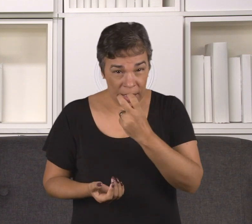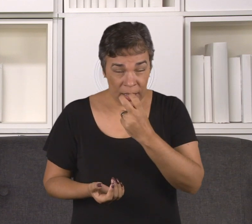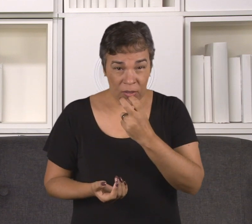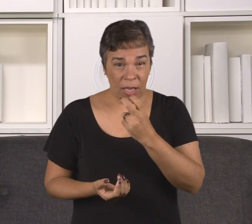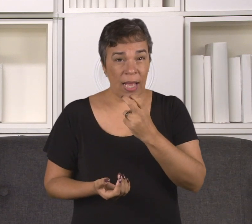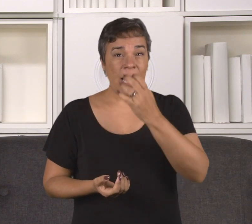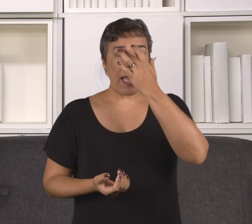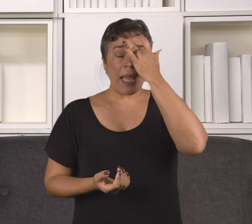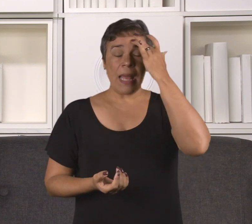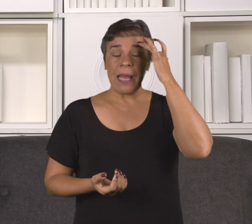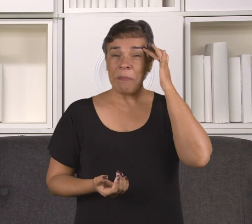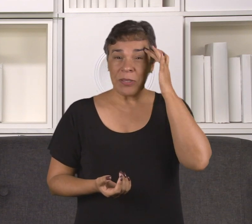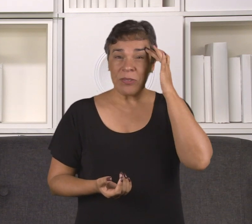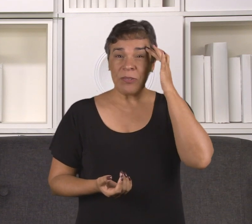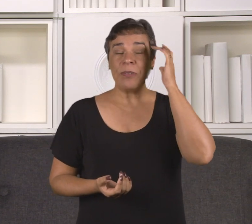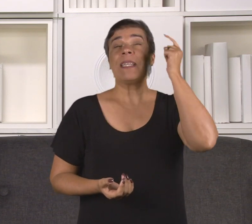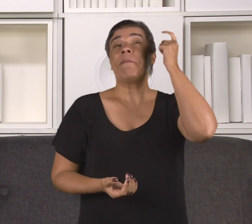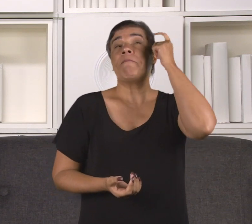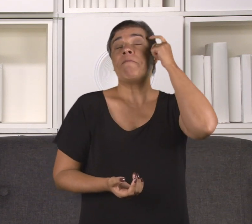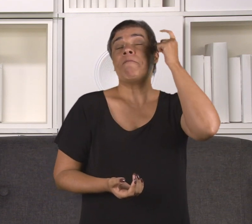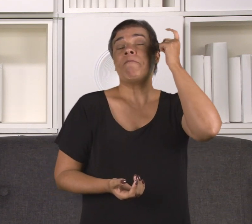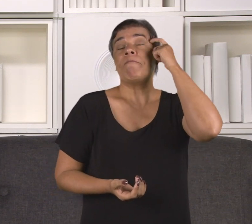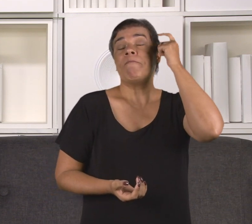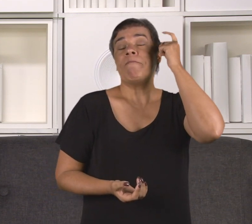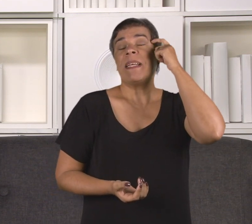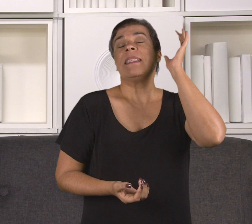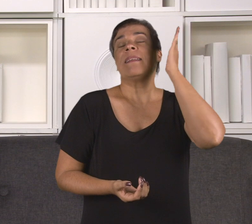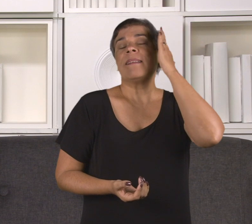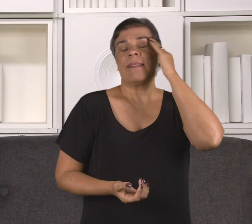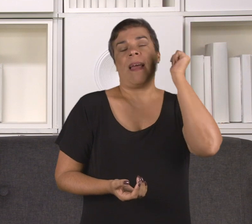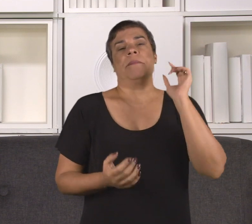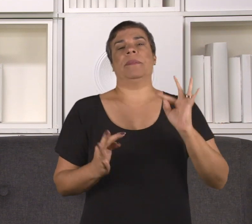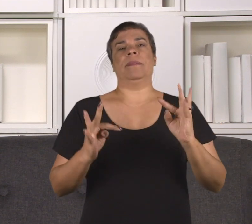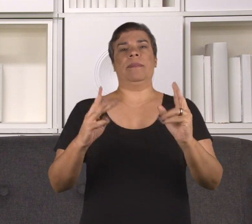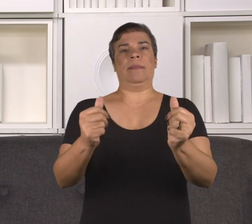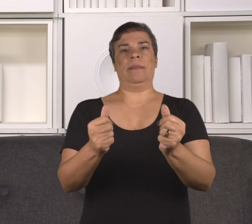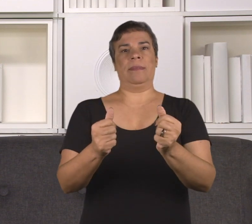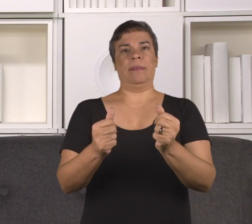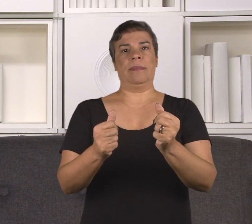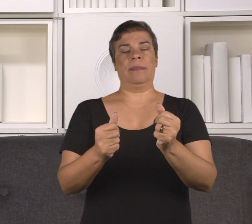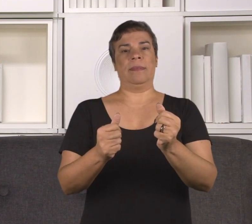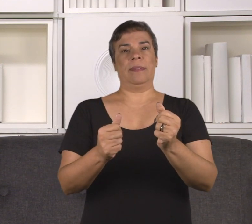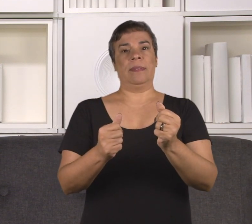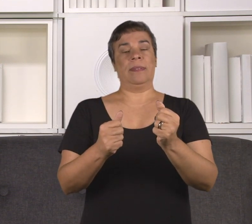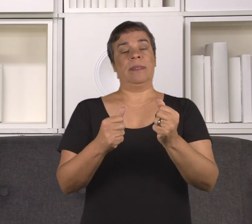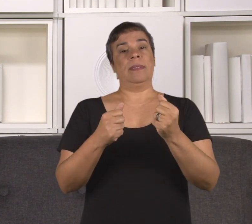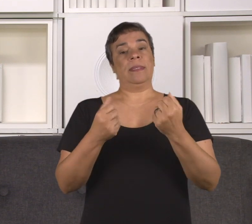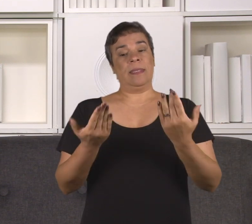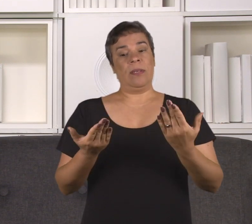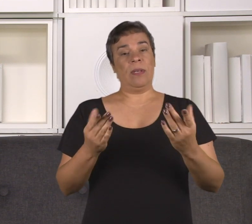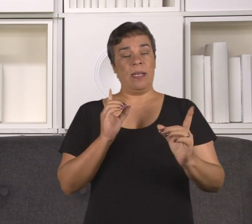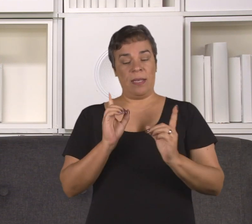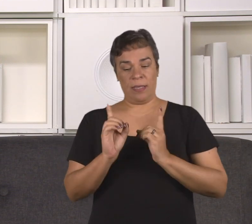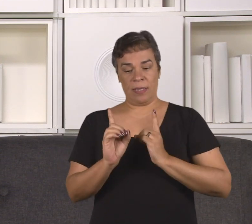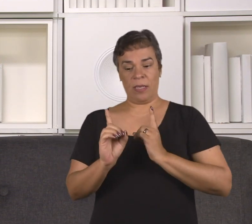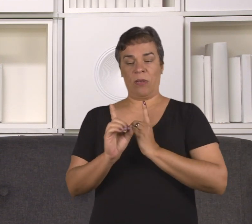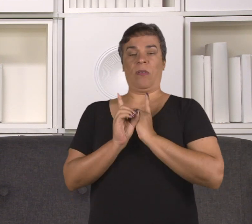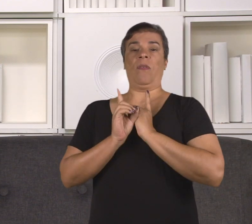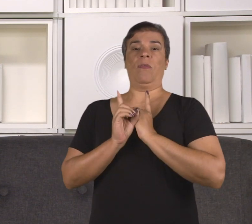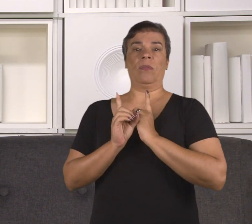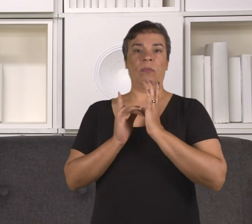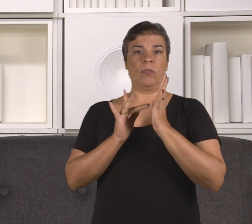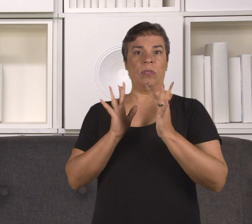o pior cego é aquele que pensa que vê. E esse encontro com Jesus é um encontro revelador.